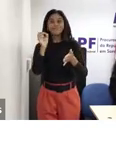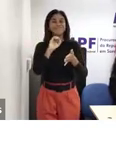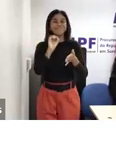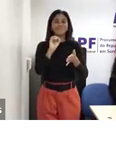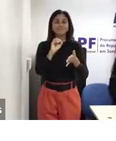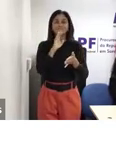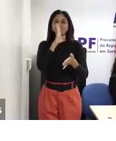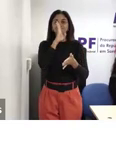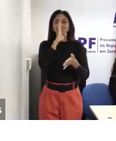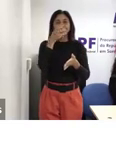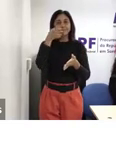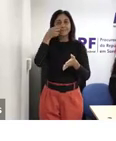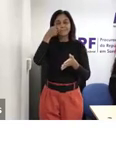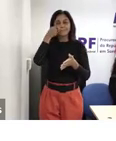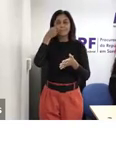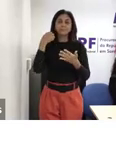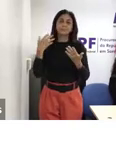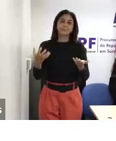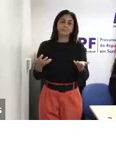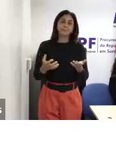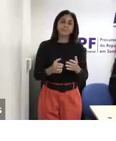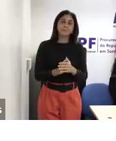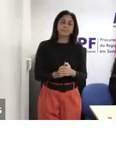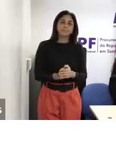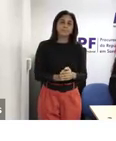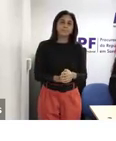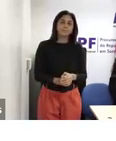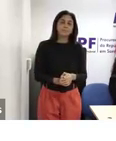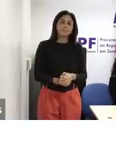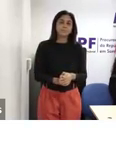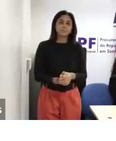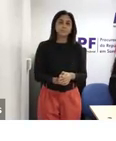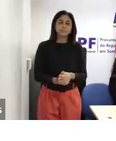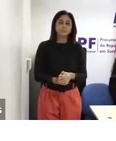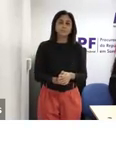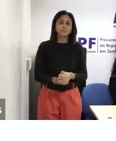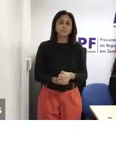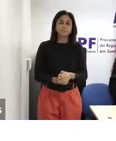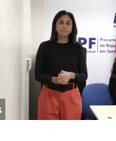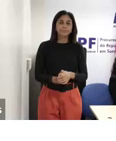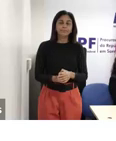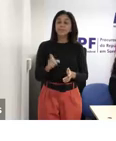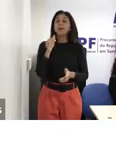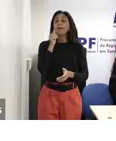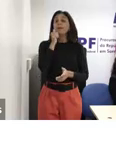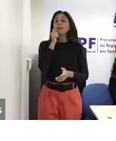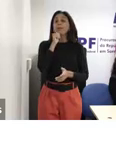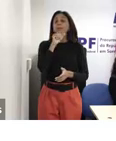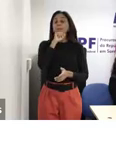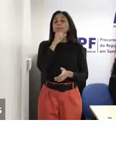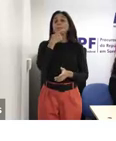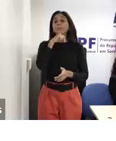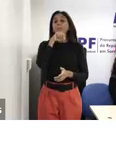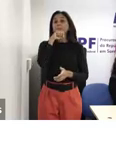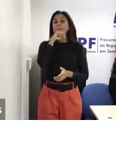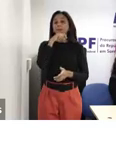sexual e ou essas cenas não contou nem pro pai nem paraa mãe nem pro responsável nem para amigo nem para